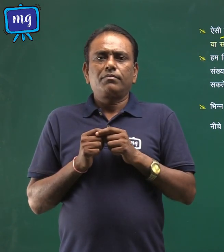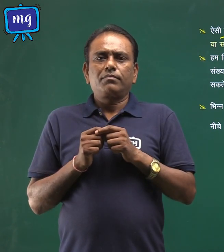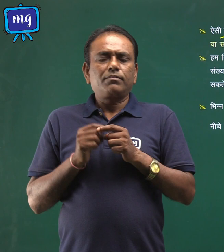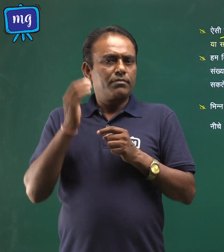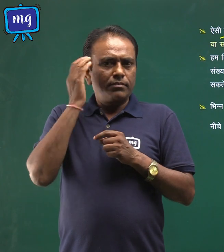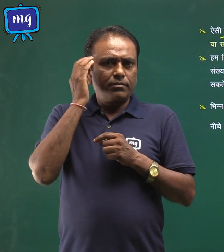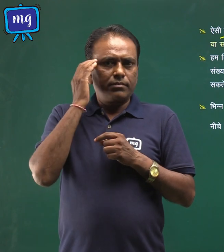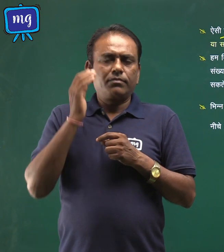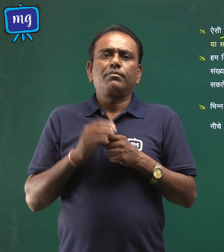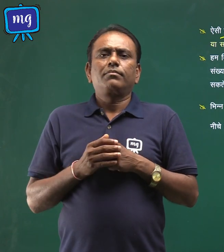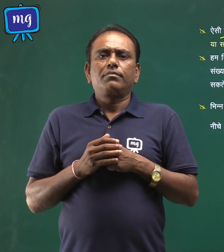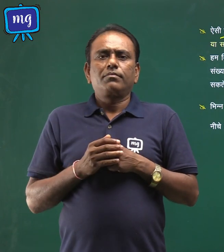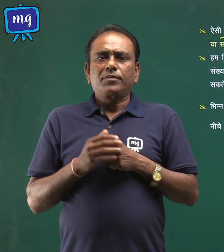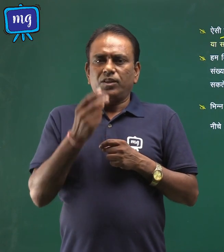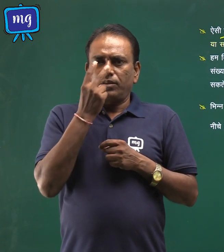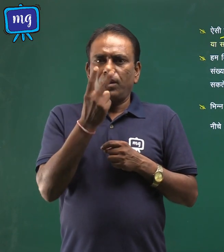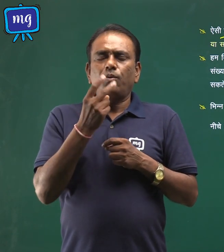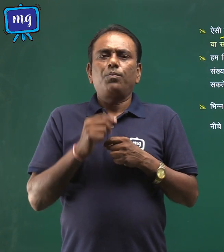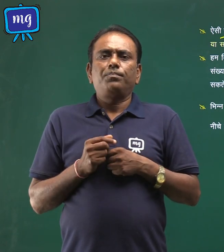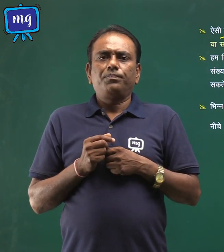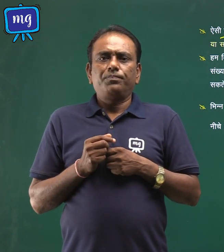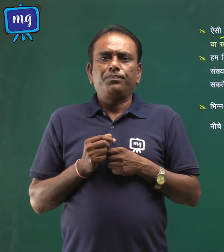समझ आ गया? देखो,